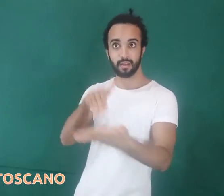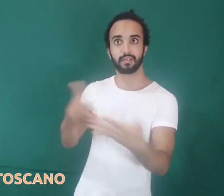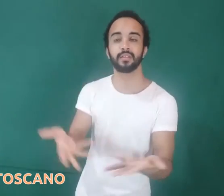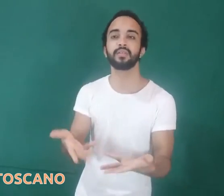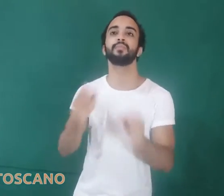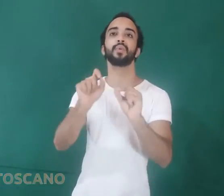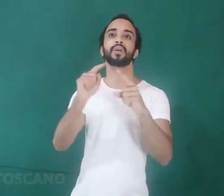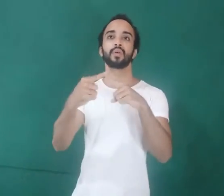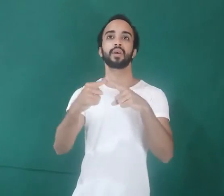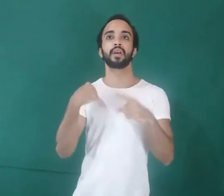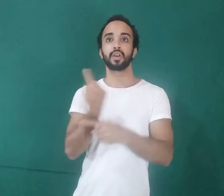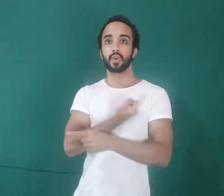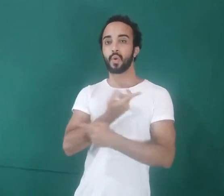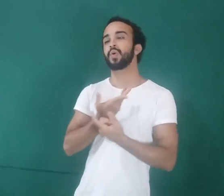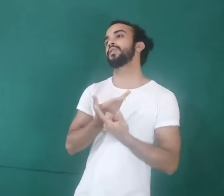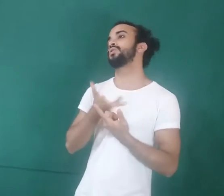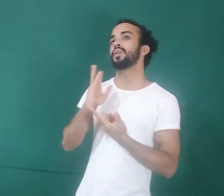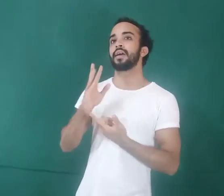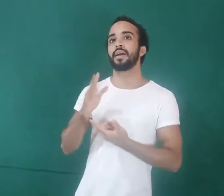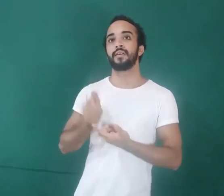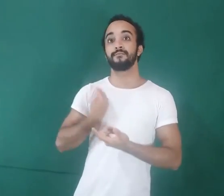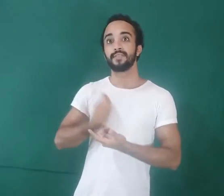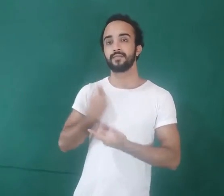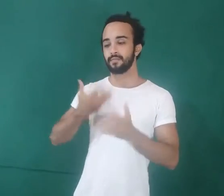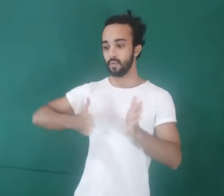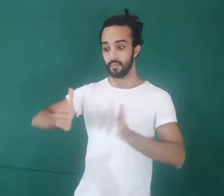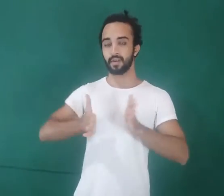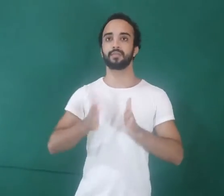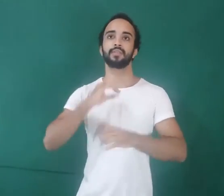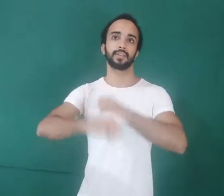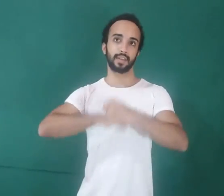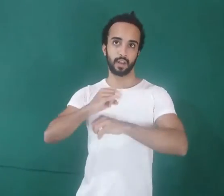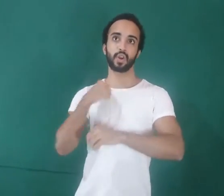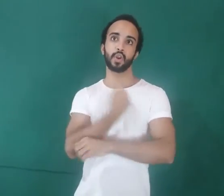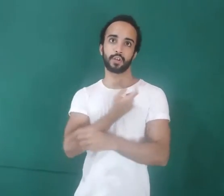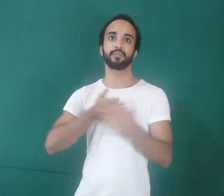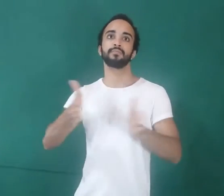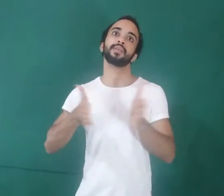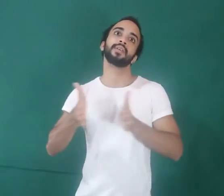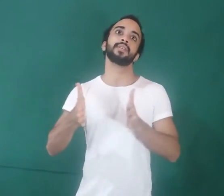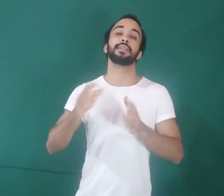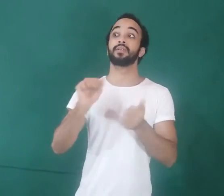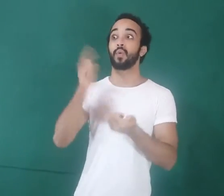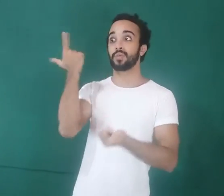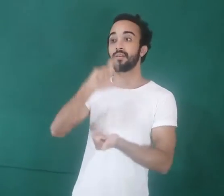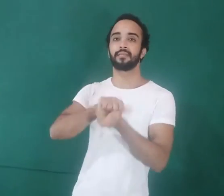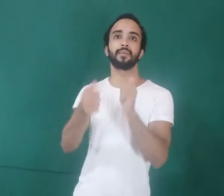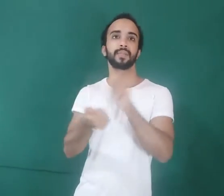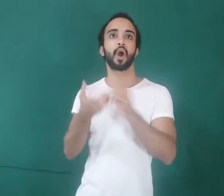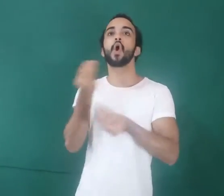da internet e a gente que está precisando passar por essa fase de adaptação, né? De entender como é que a coisa funciona e tudo mais. Mas, ao mesmo tempo, eu vejo